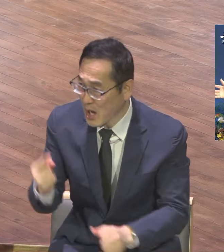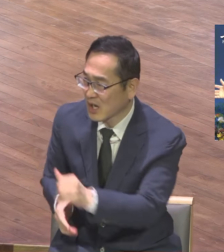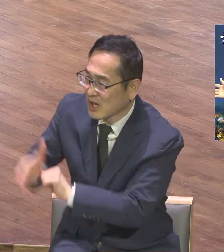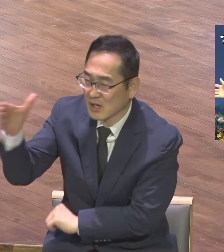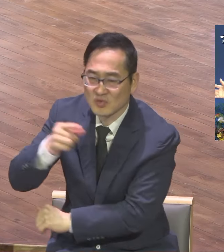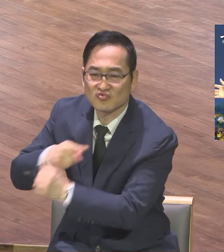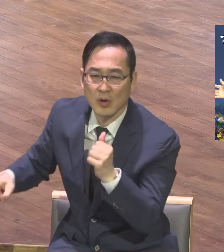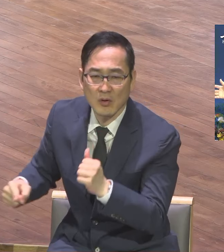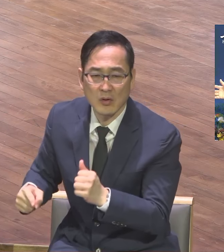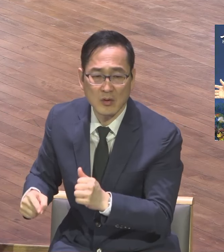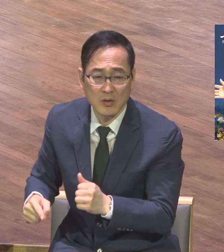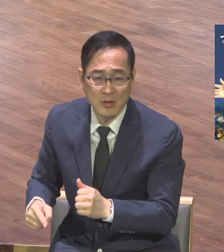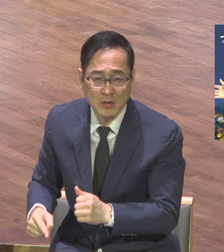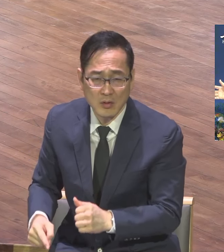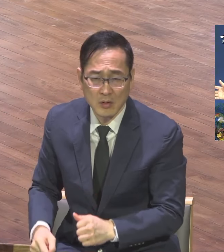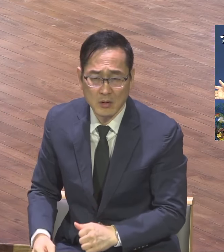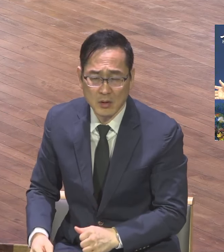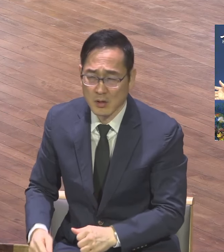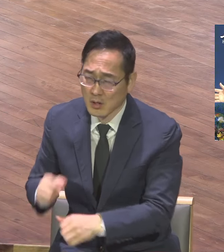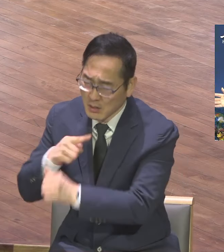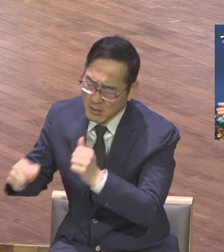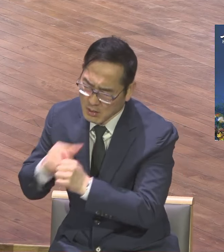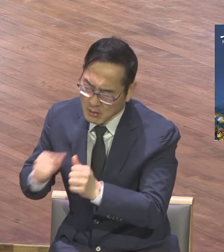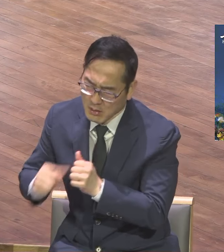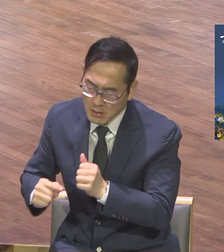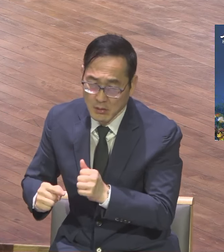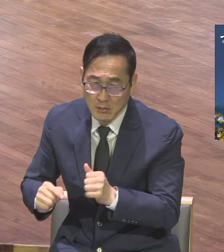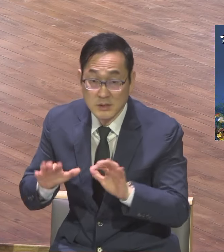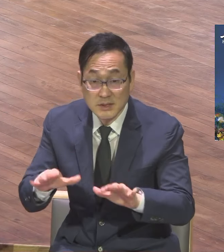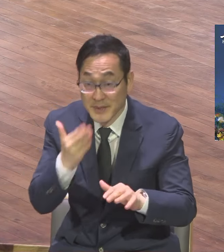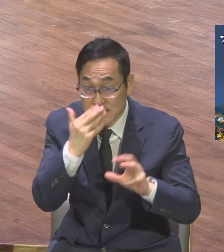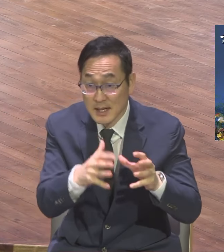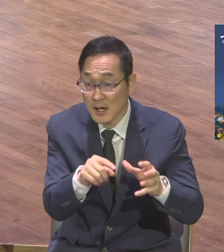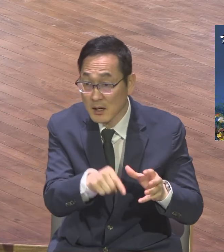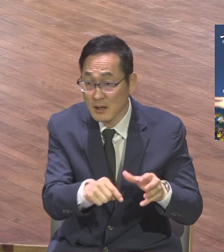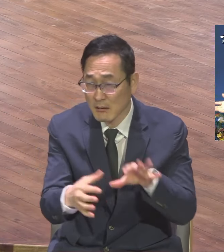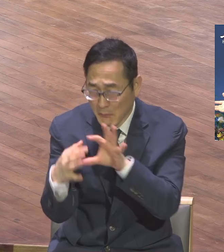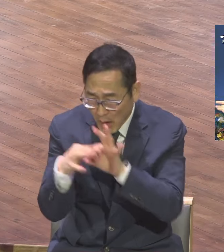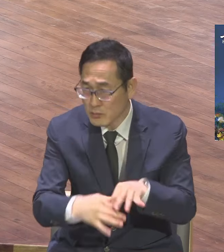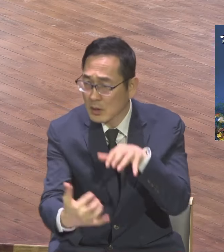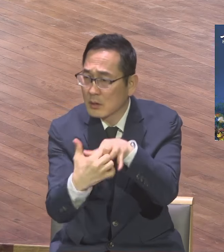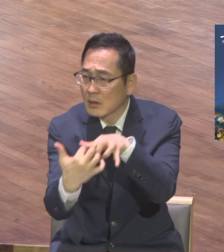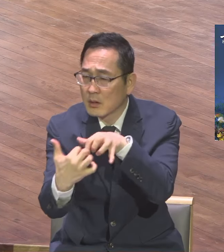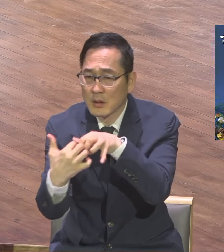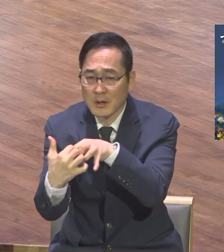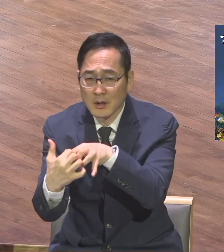피튀기로 싸우고 죽느냐 사느냐 16세만 되면 남녀 공이 군대 가야 돼.